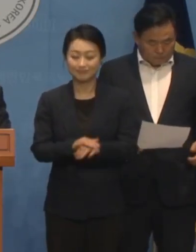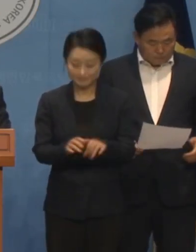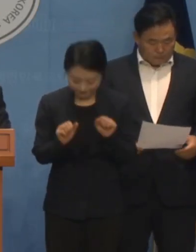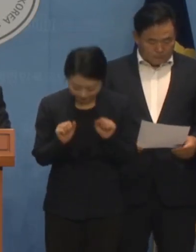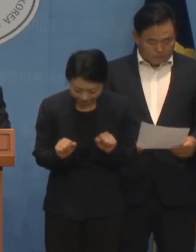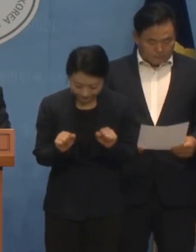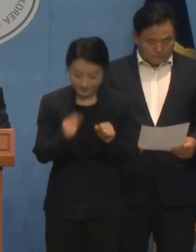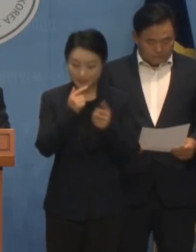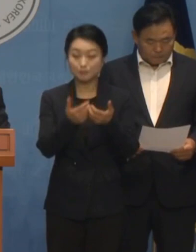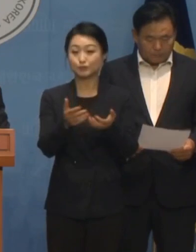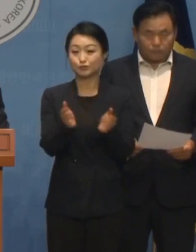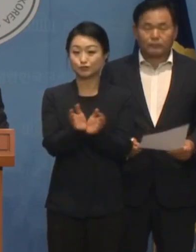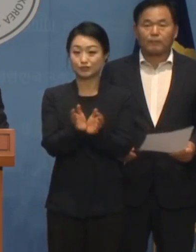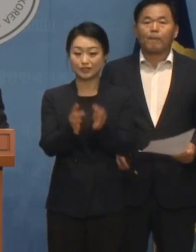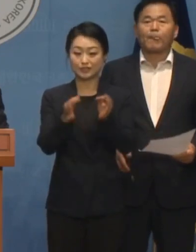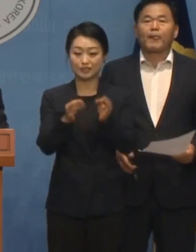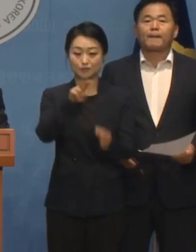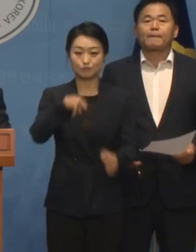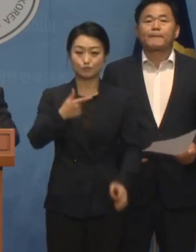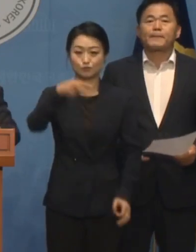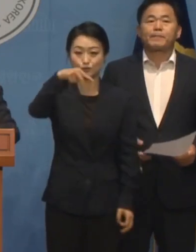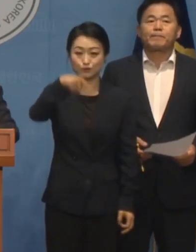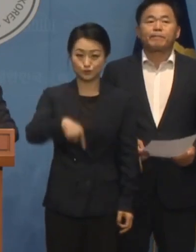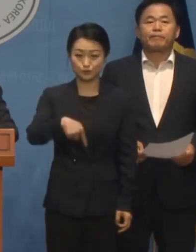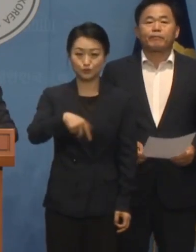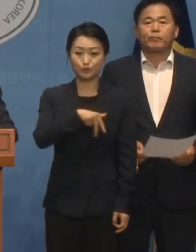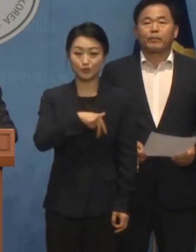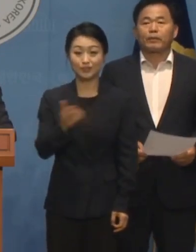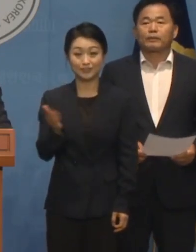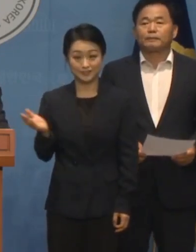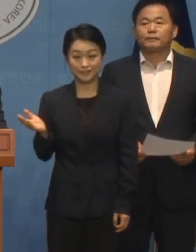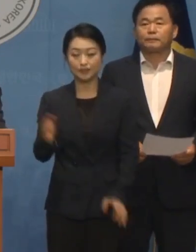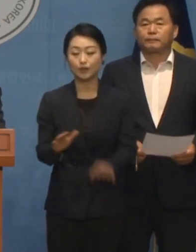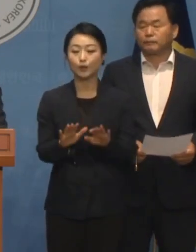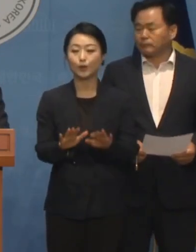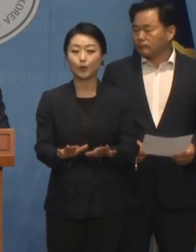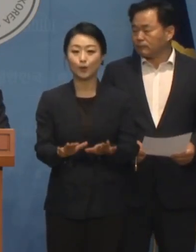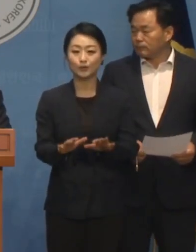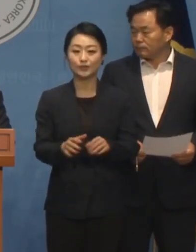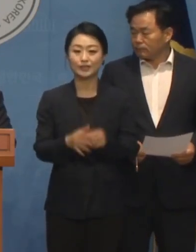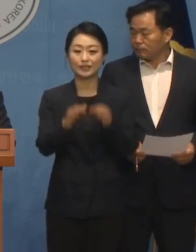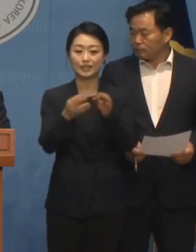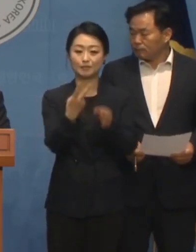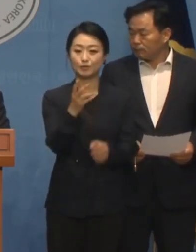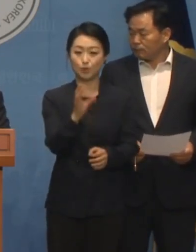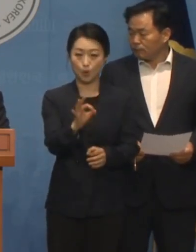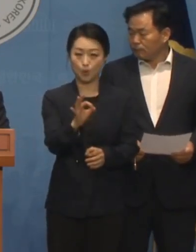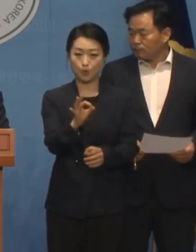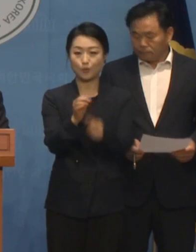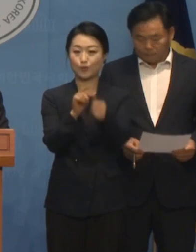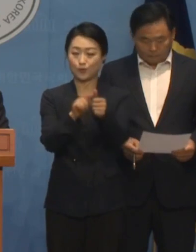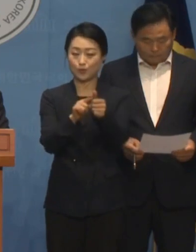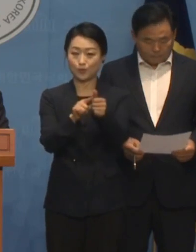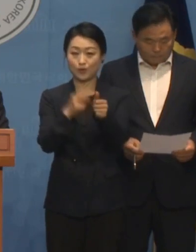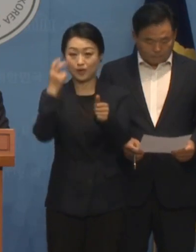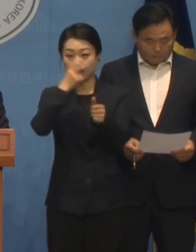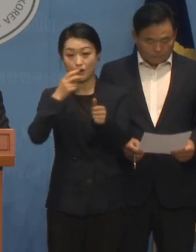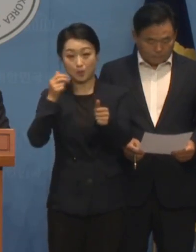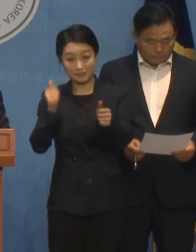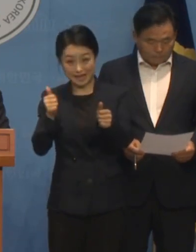안녕하십니까. 더불어민주당 김문수 국회의원입니다. 오늘 김용 전 부원장에 대한